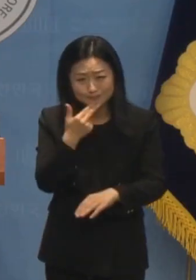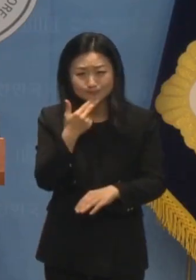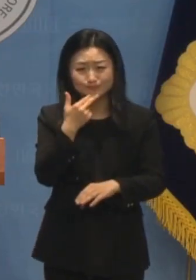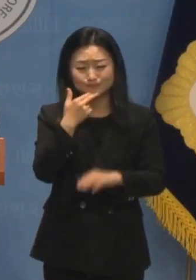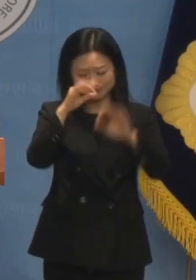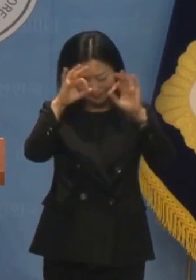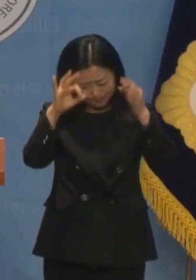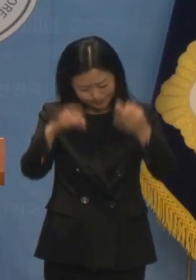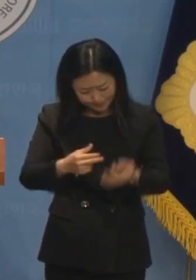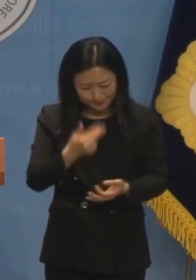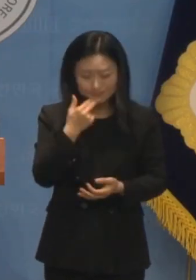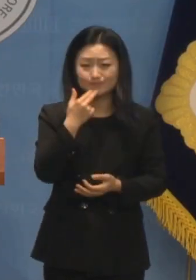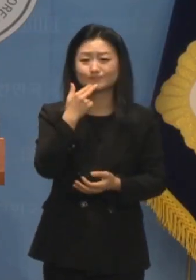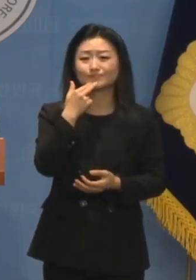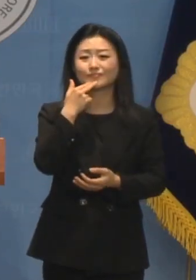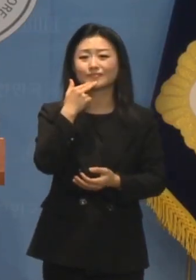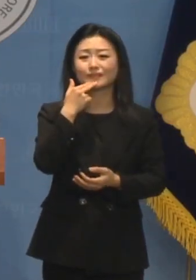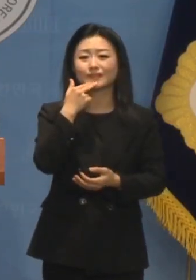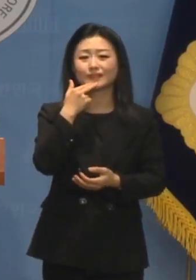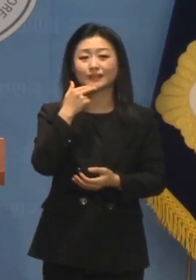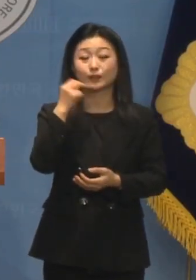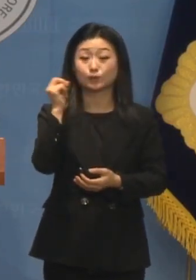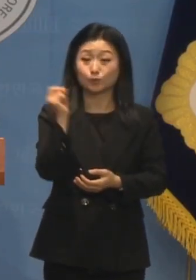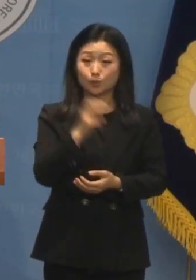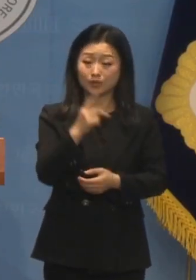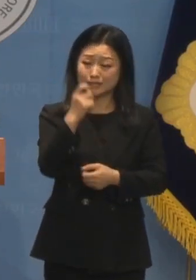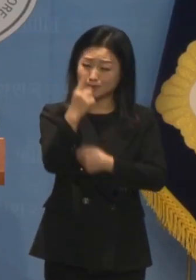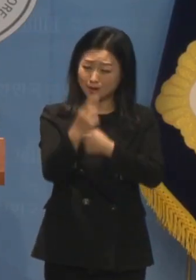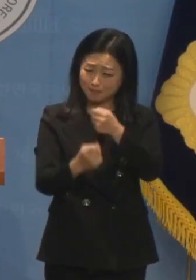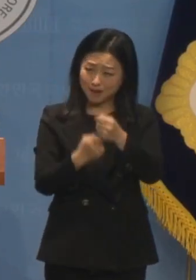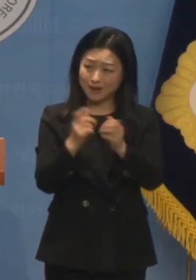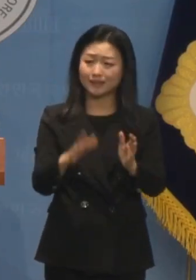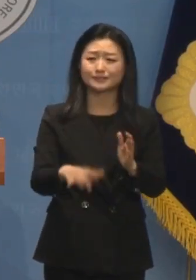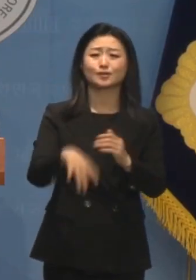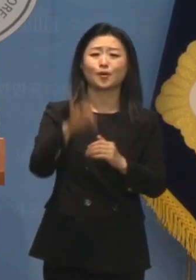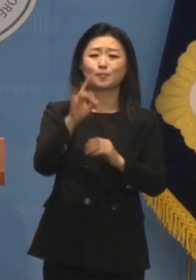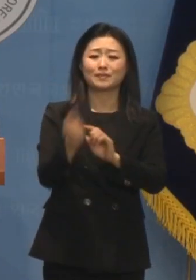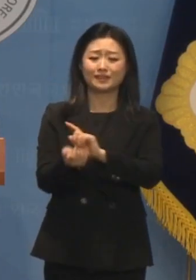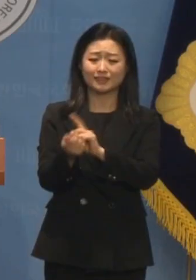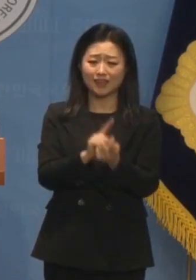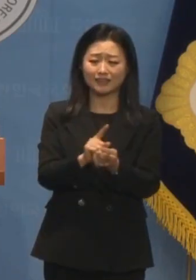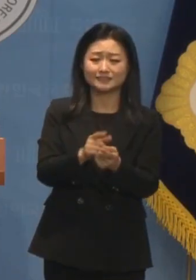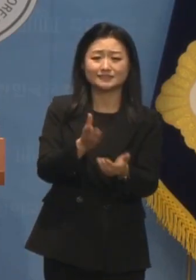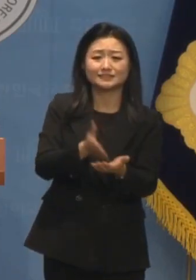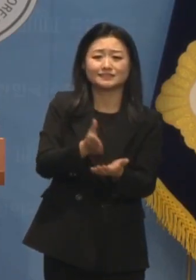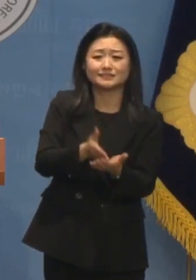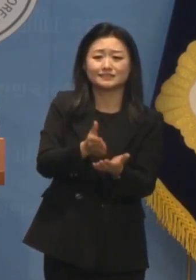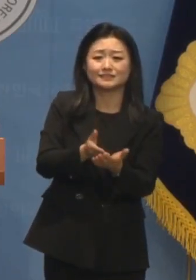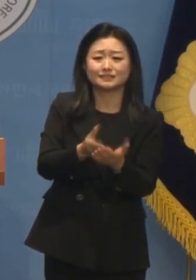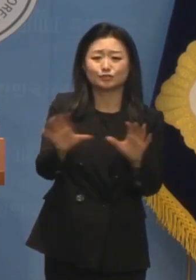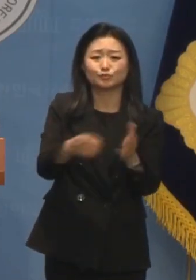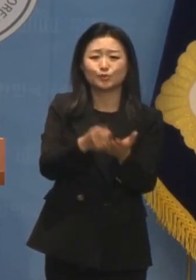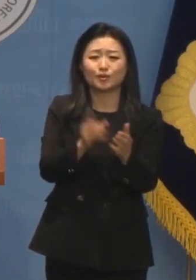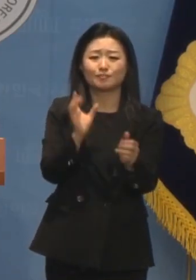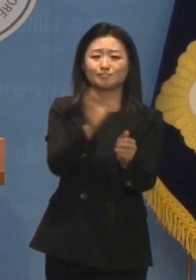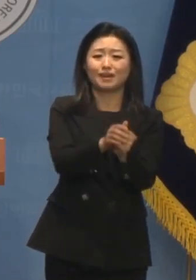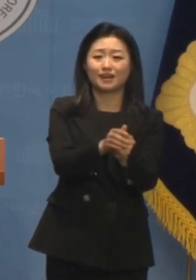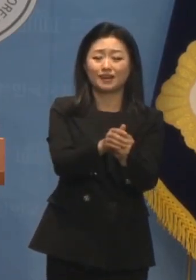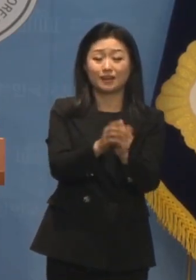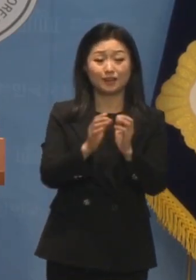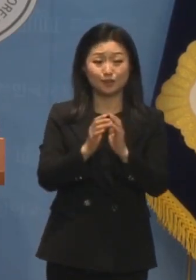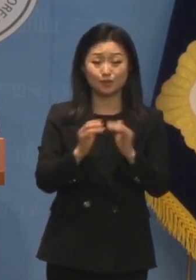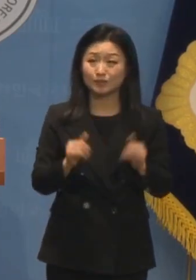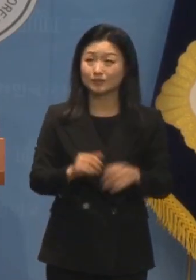성찰도 찾아볼 수 없는 그것 11년만에 대신 읽게 했던 시정 연설을 통해서 우리